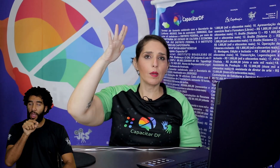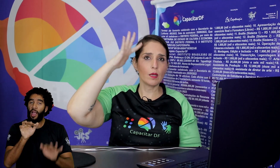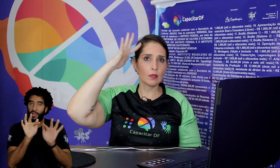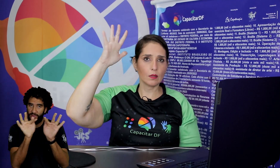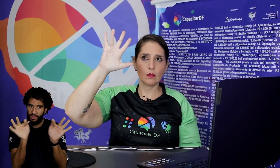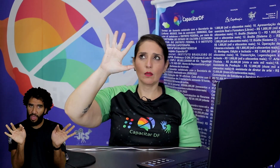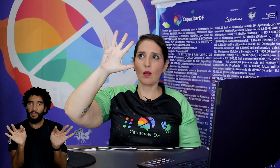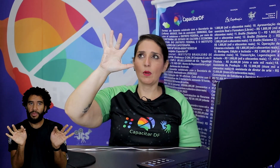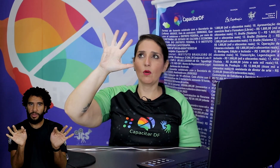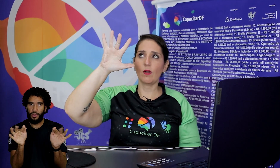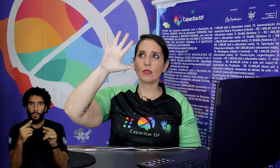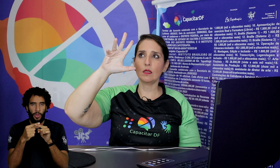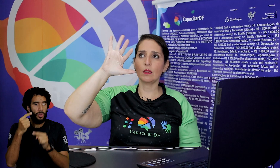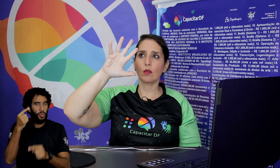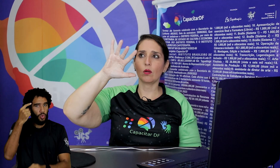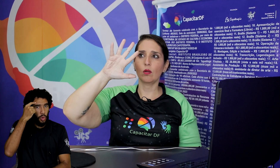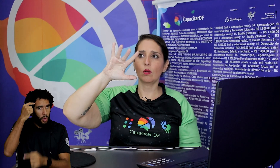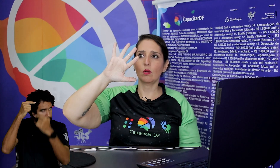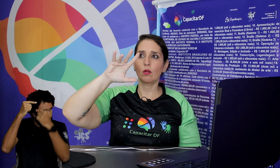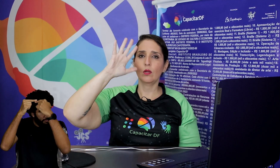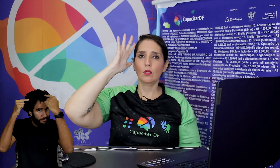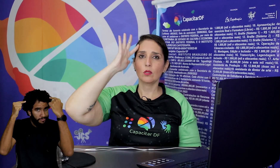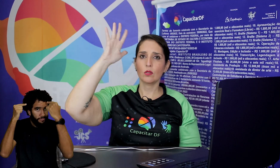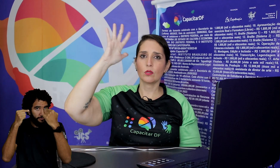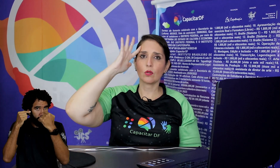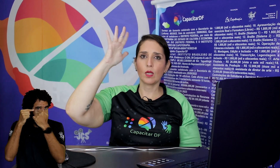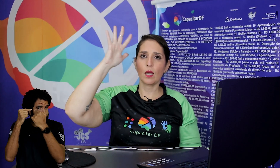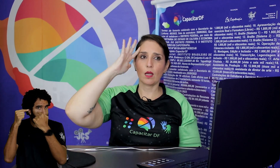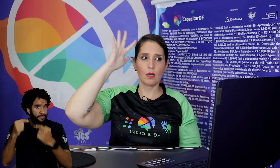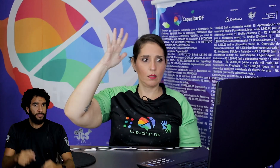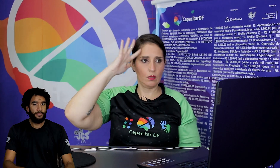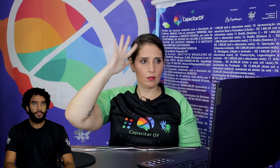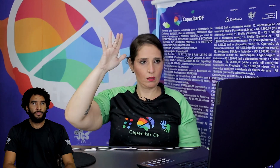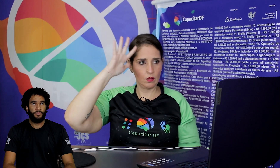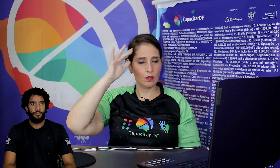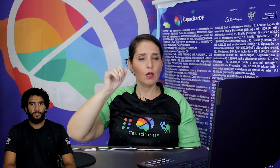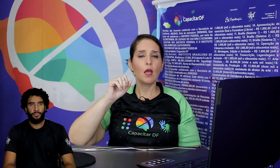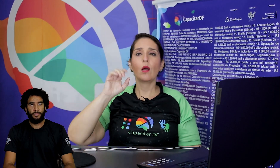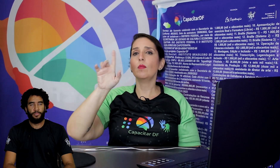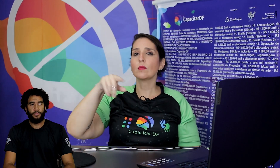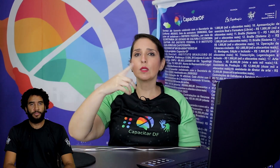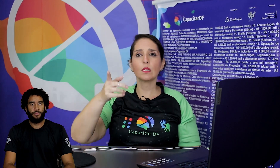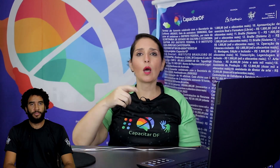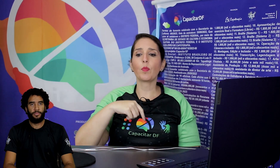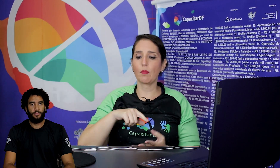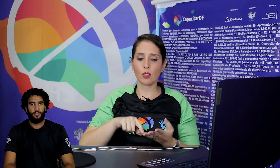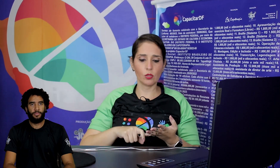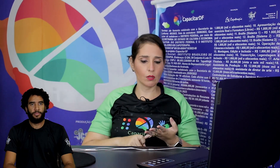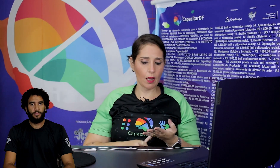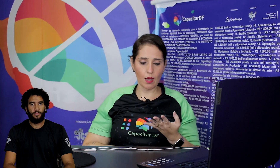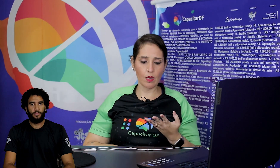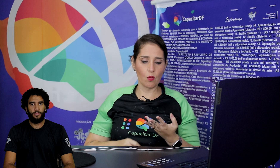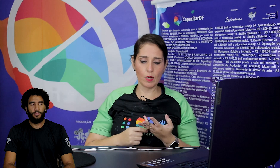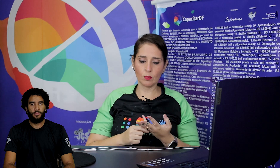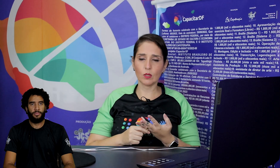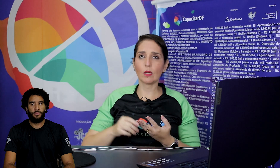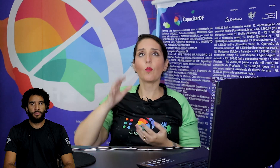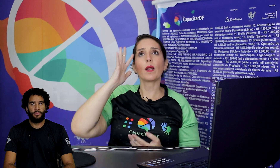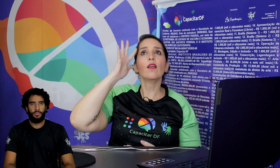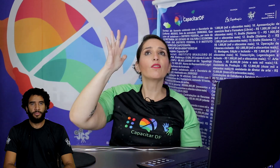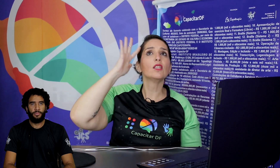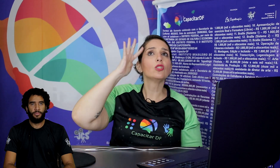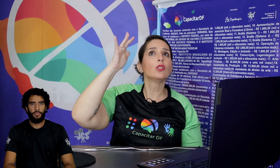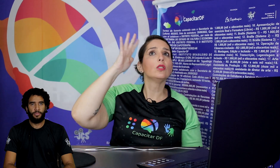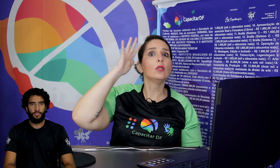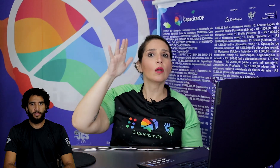na cabeça. Então, a mão faz assim, ó. Sonhar. É o mesmo sinal para imaginar, é o mesmo sinal